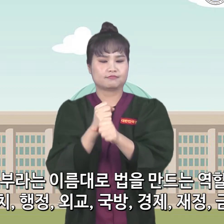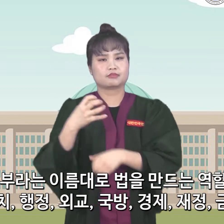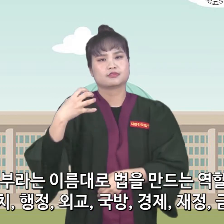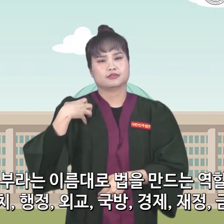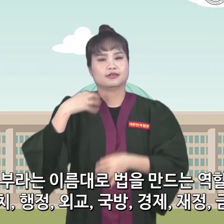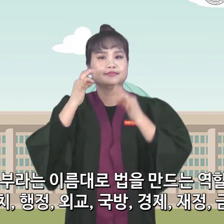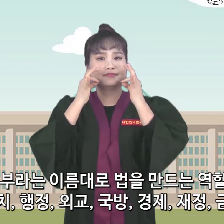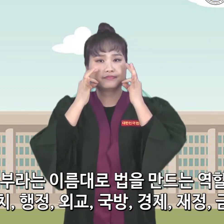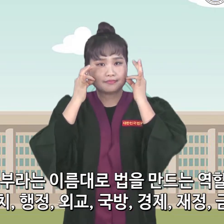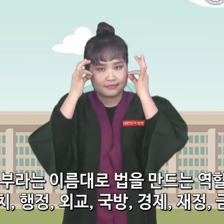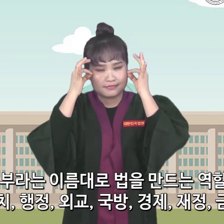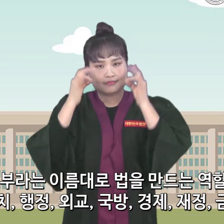충실하며